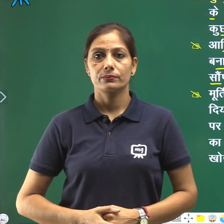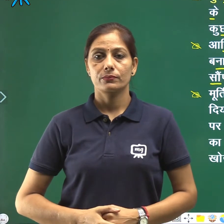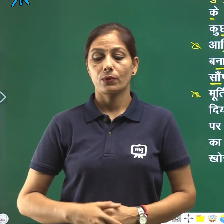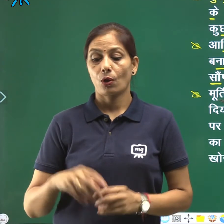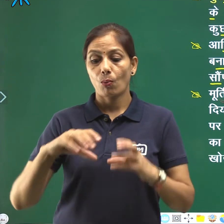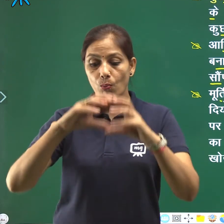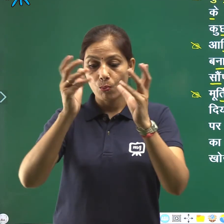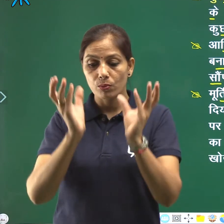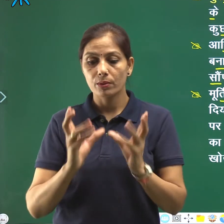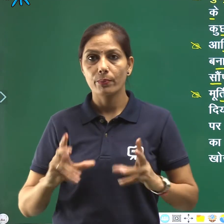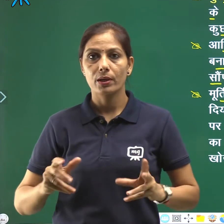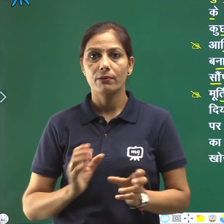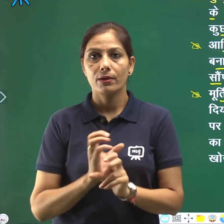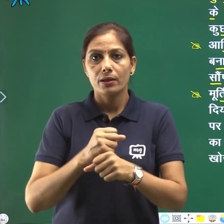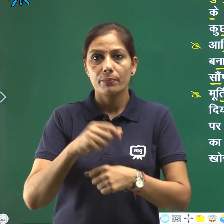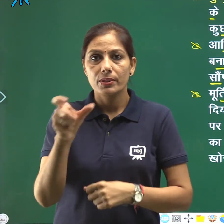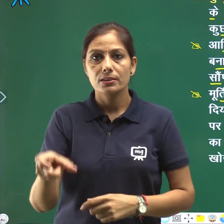मूर्तिकार ने